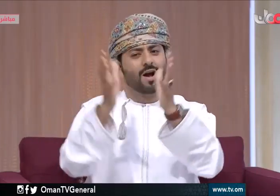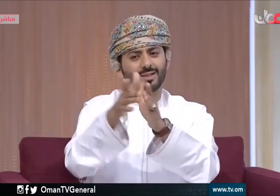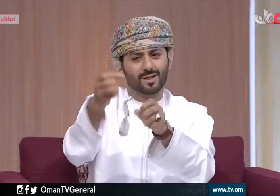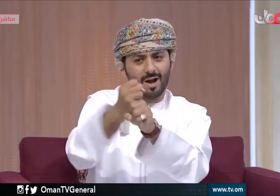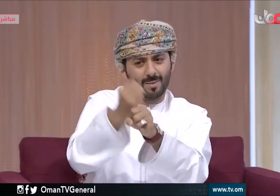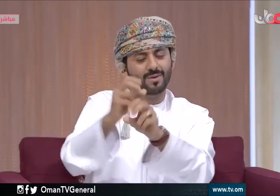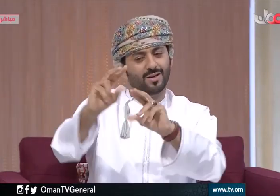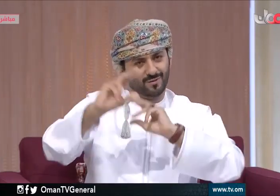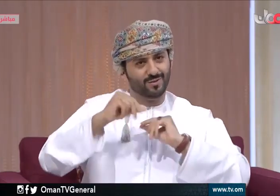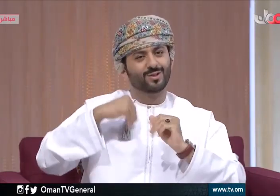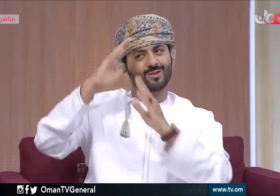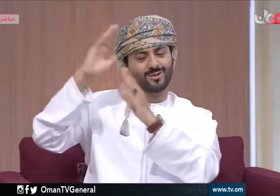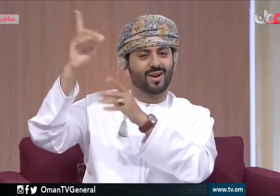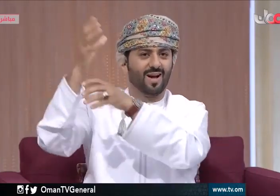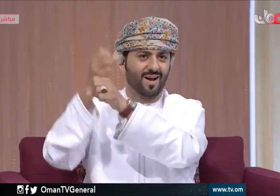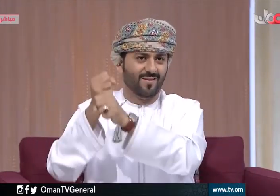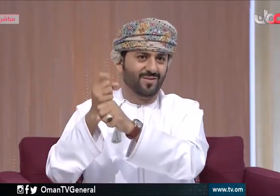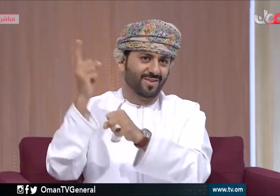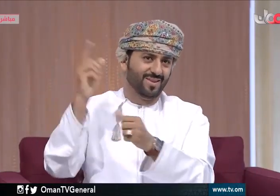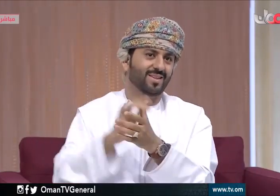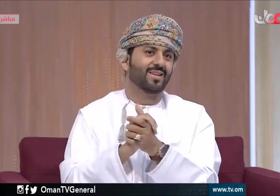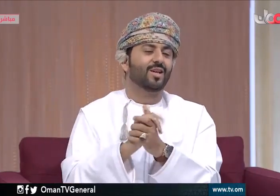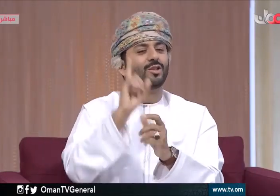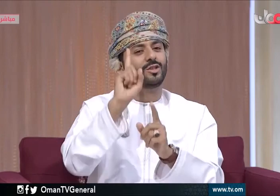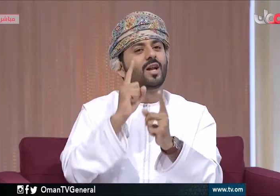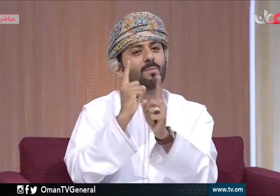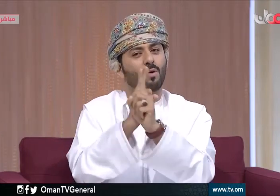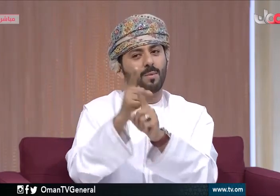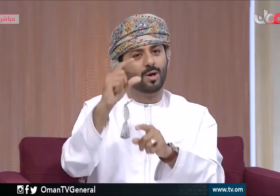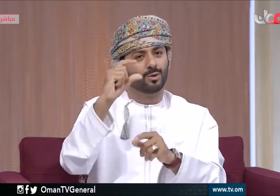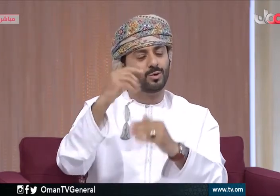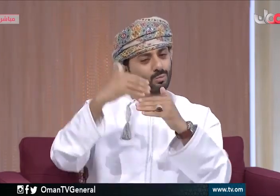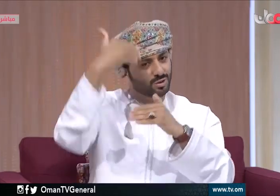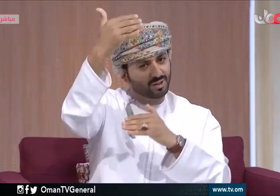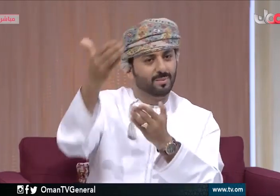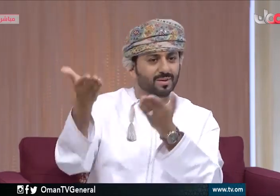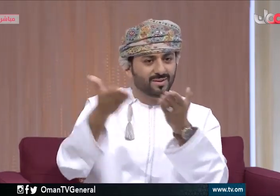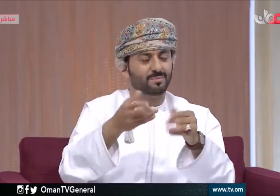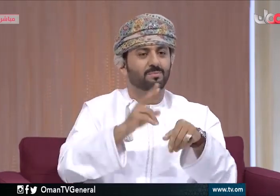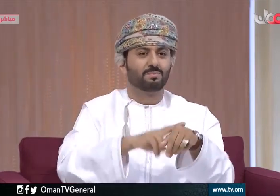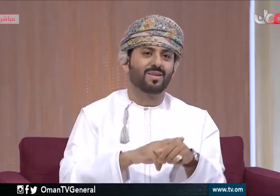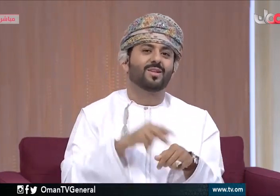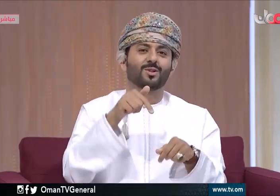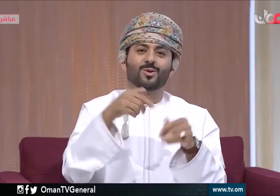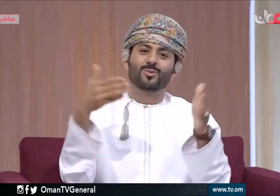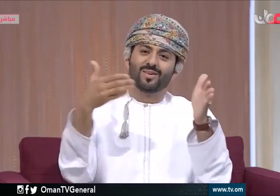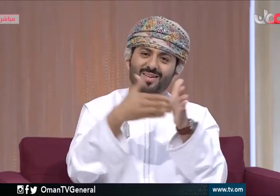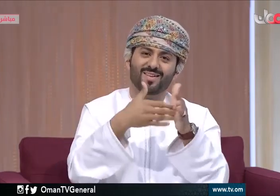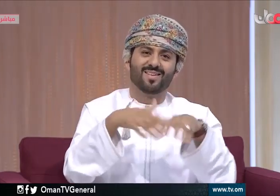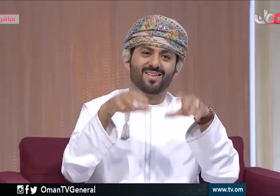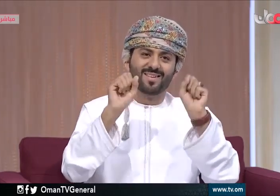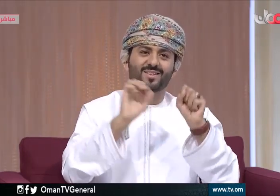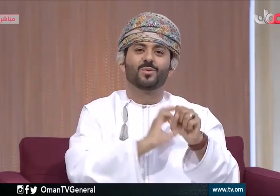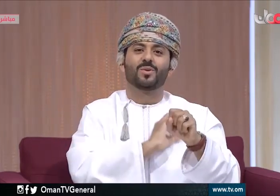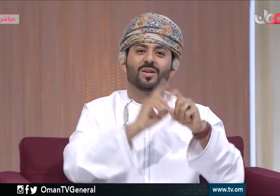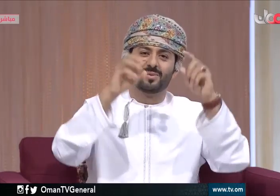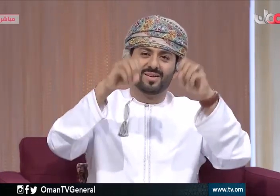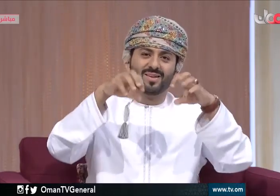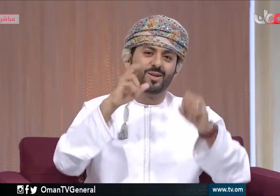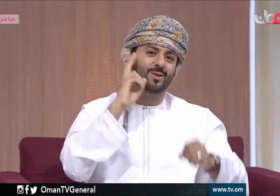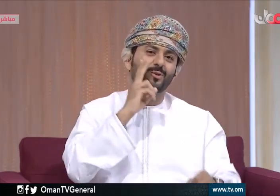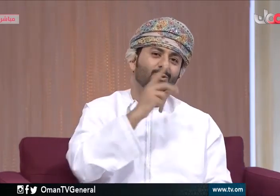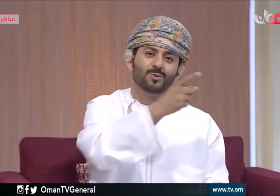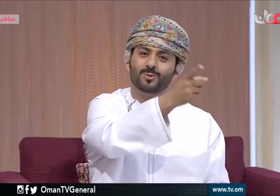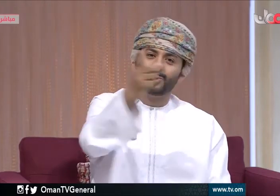أشكرك جزيل الشكر، وأنا أوجه لهم نفس الشيء جزيل الشكر، والله يحفظهم إن شاء الله بإذن الله، وإن شاء الله ملتقيات قادمة بإذن